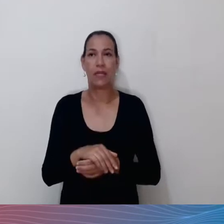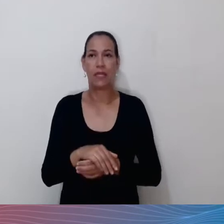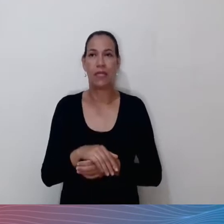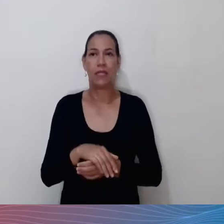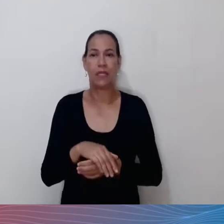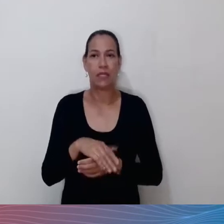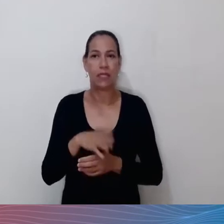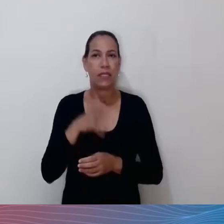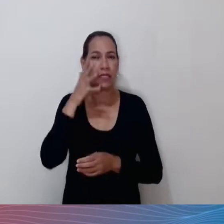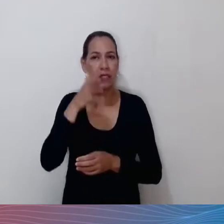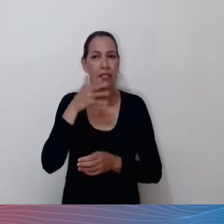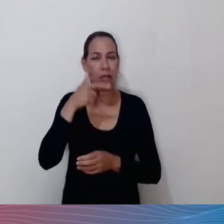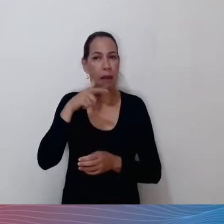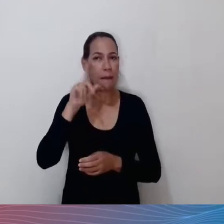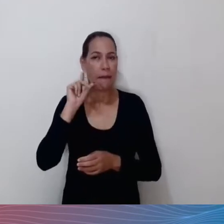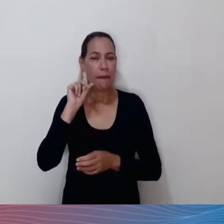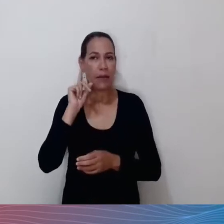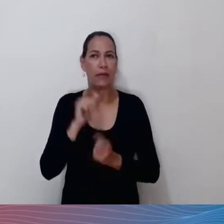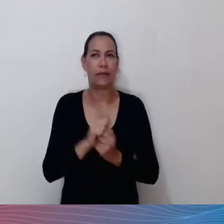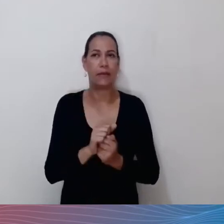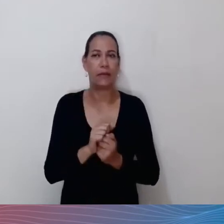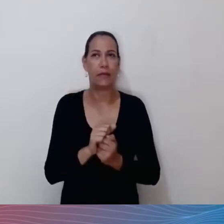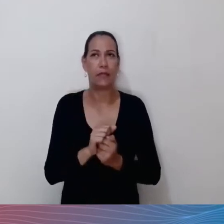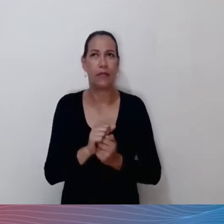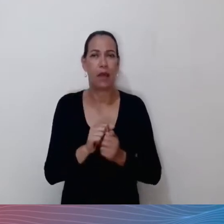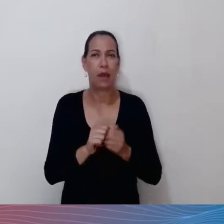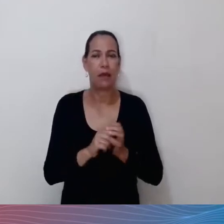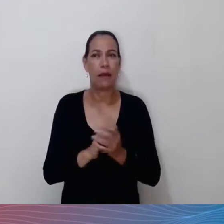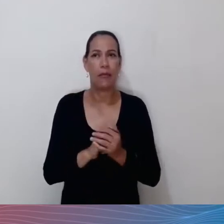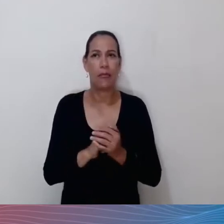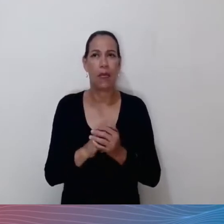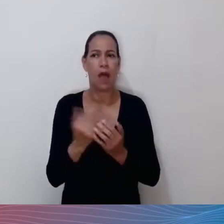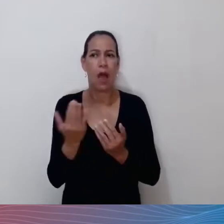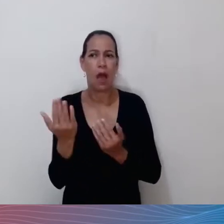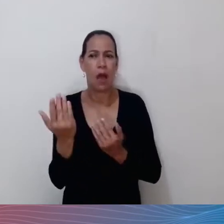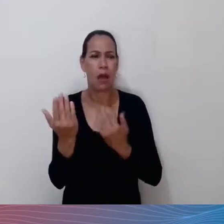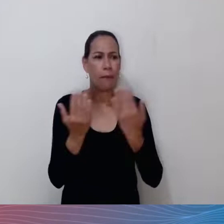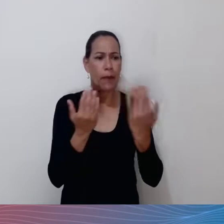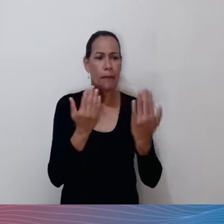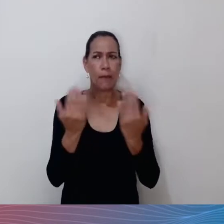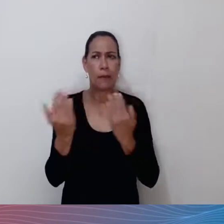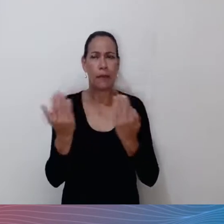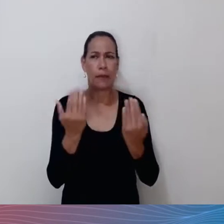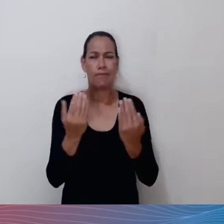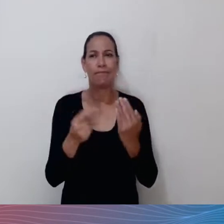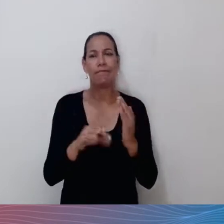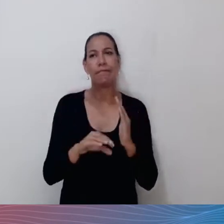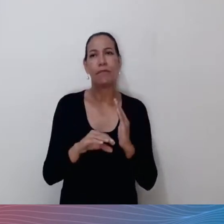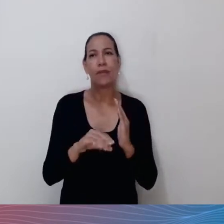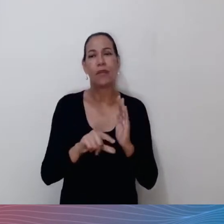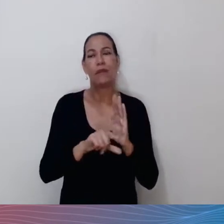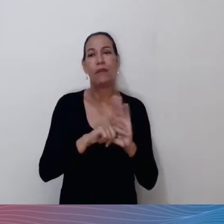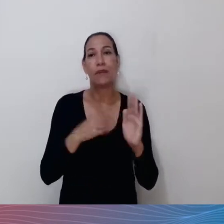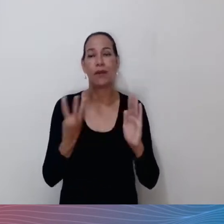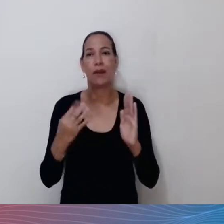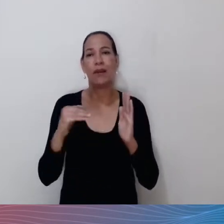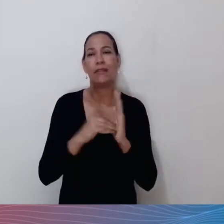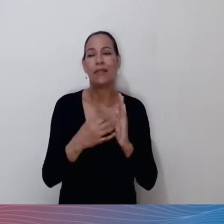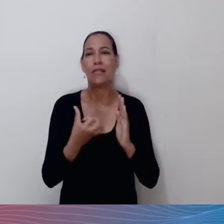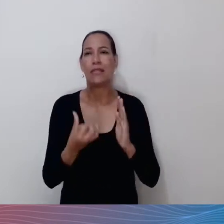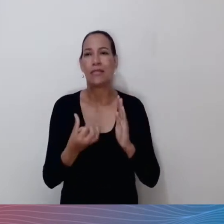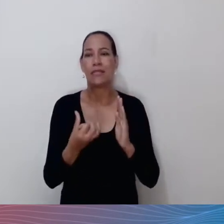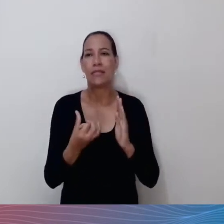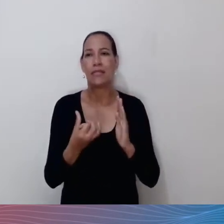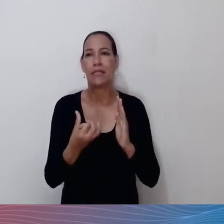4 a 6 desse capítulo com 1 Coríntios 12, de 4 a 6. E quando